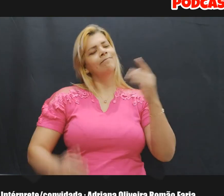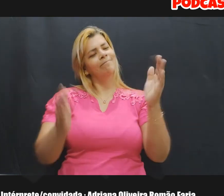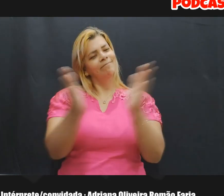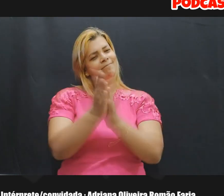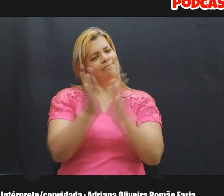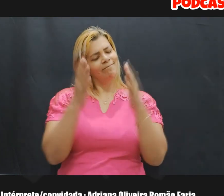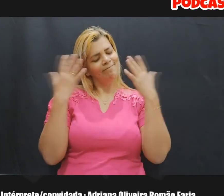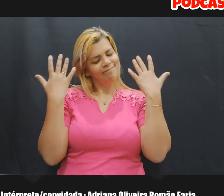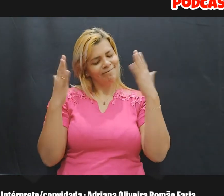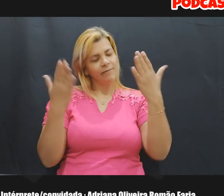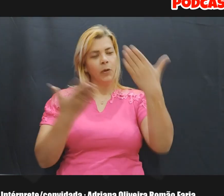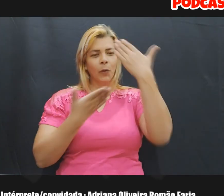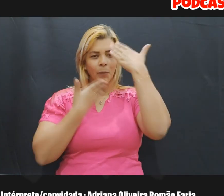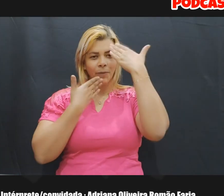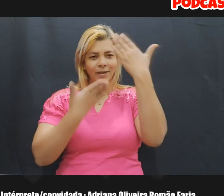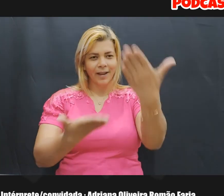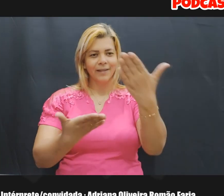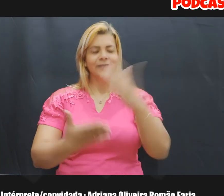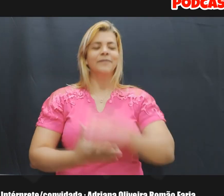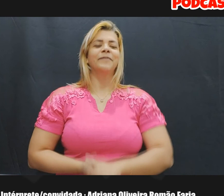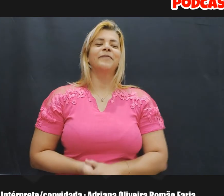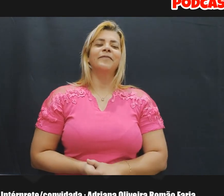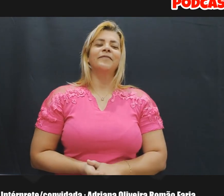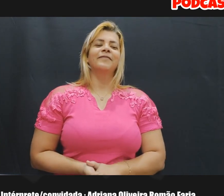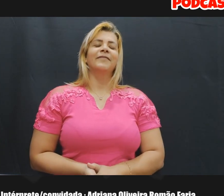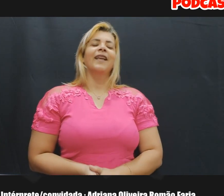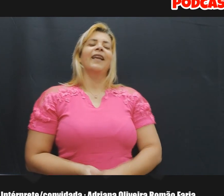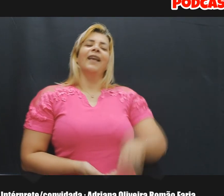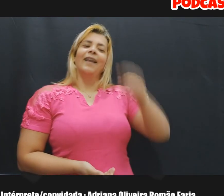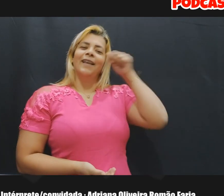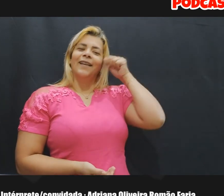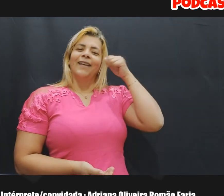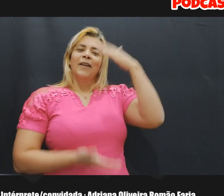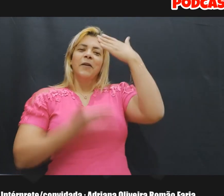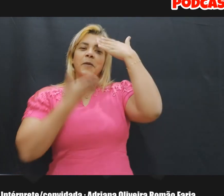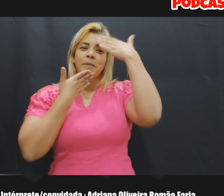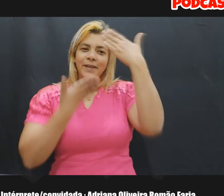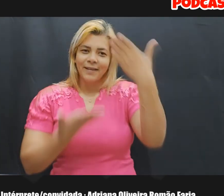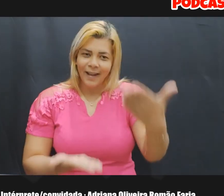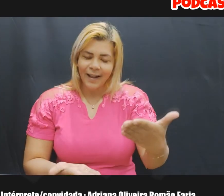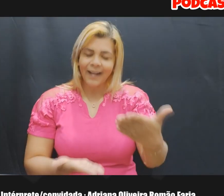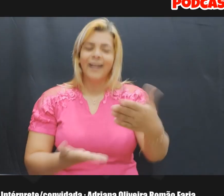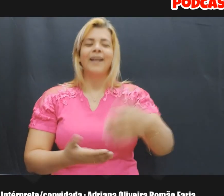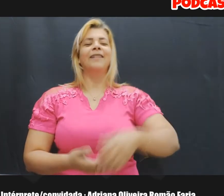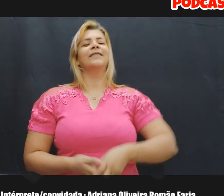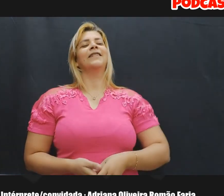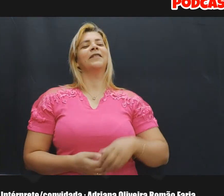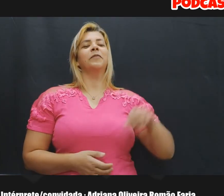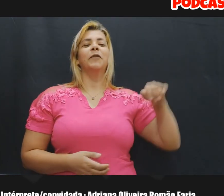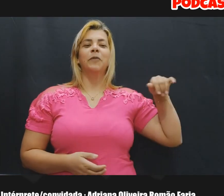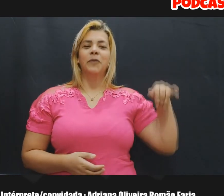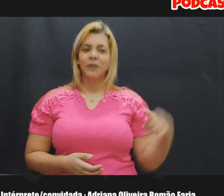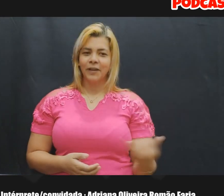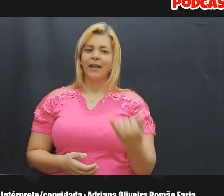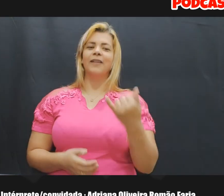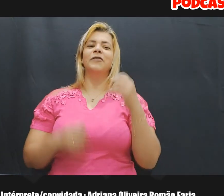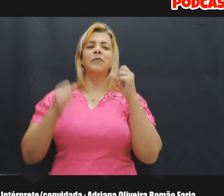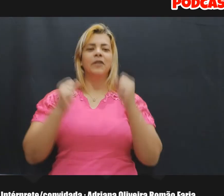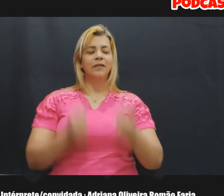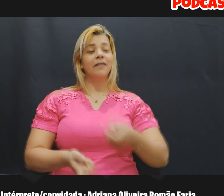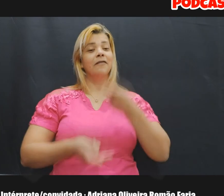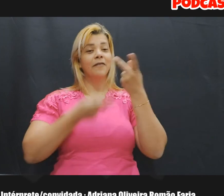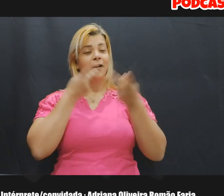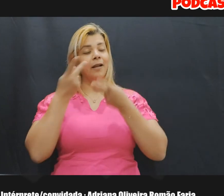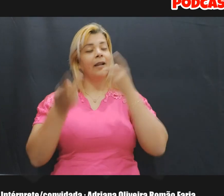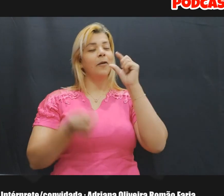uma vez e obrigado por sua participação. Obrigada, Ed, nossa, pela oportunidade de poder falar